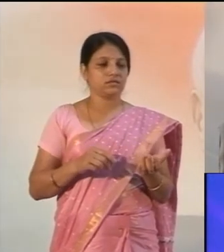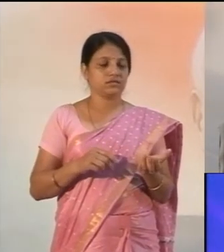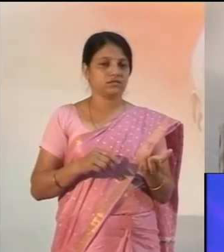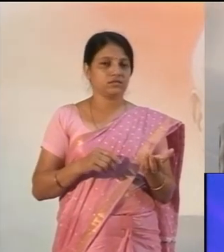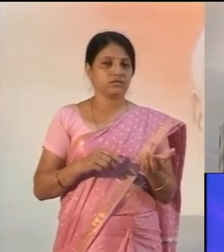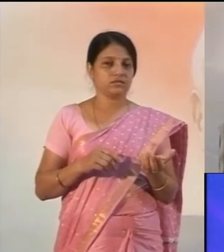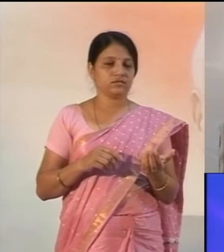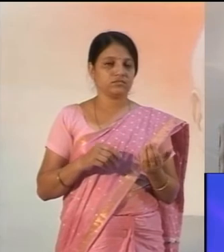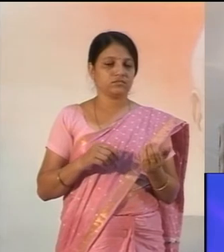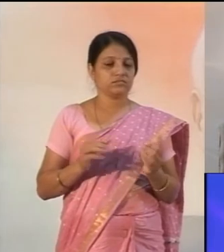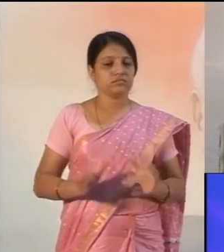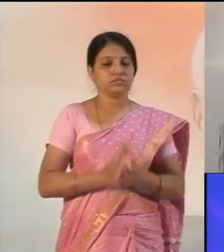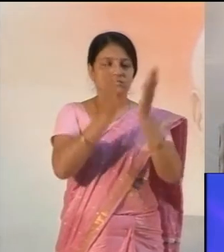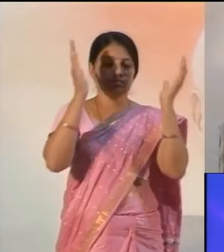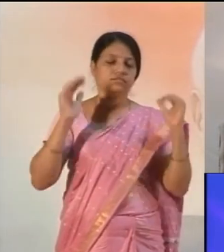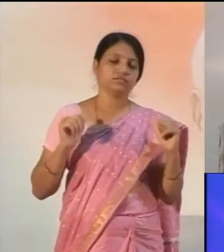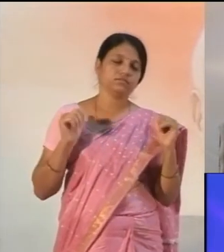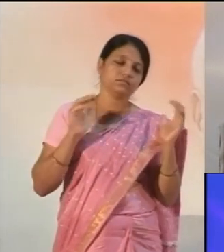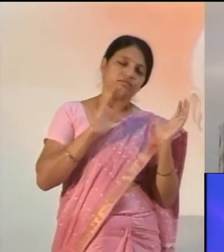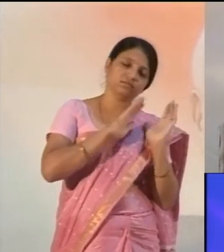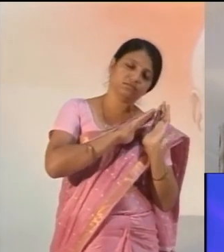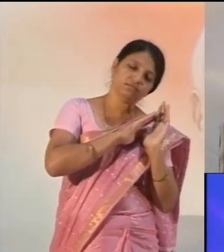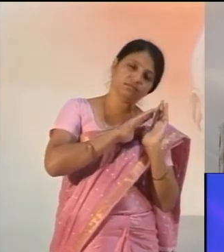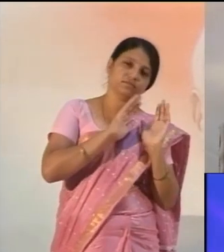उसी पेड़ के नीचे सो गई।